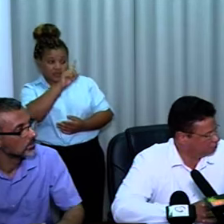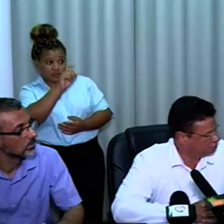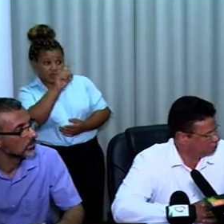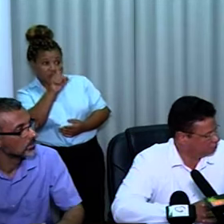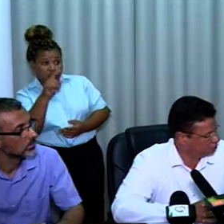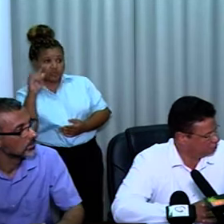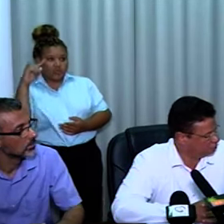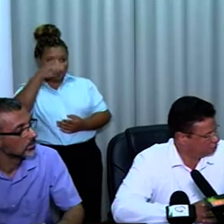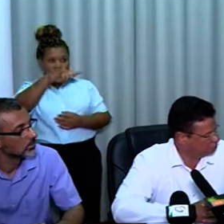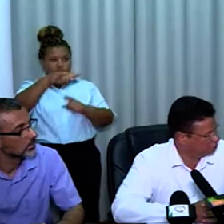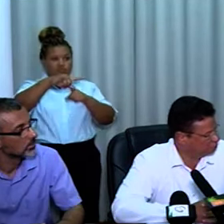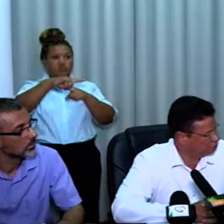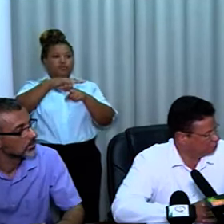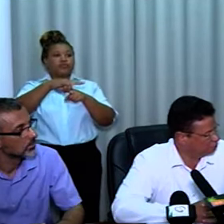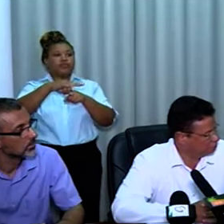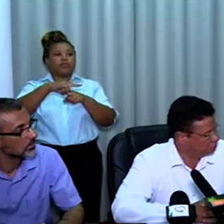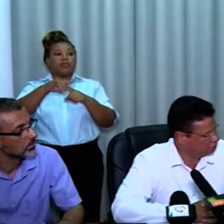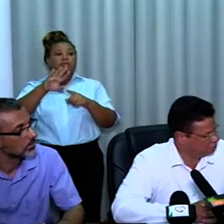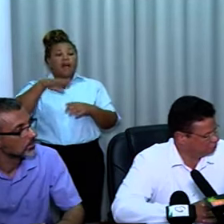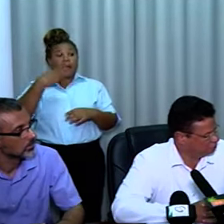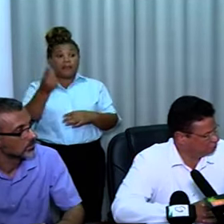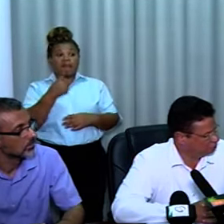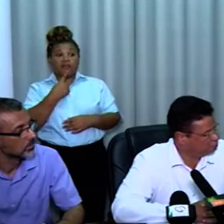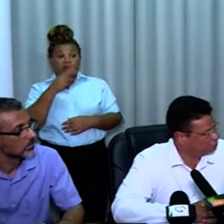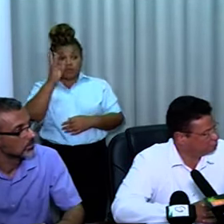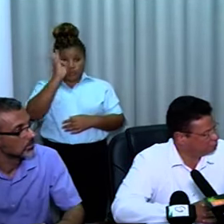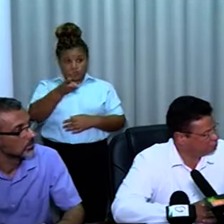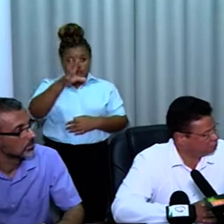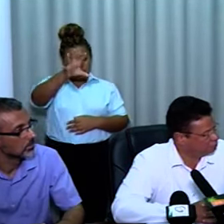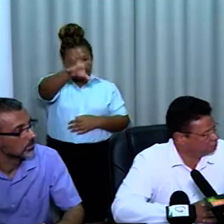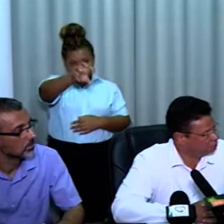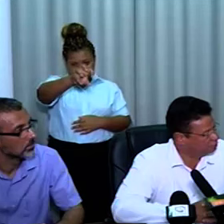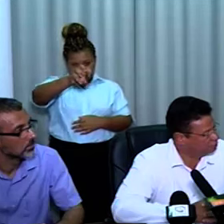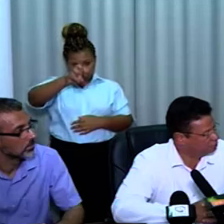je fais emmener pour screening avant. Comme si